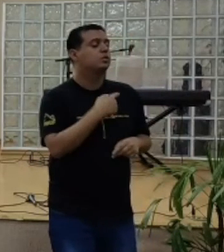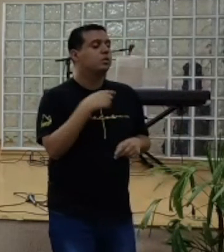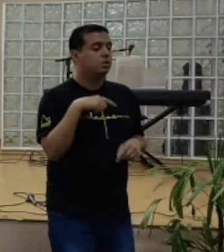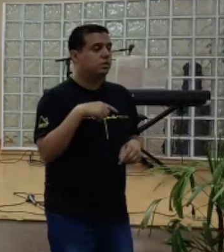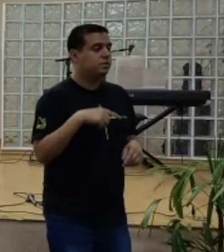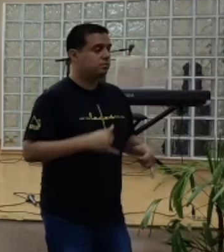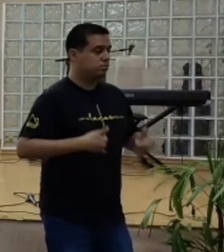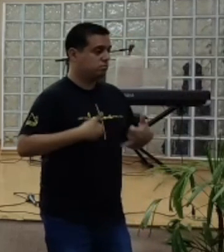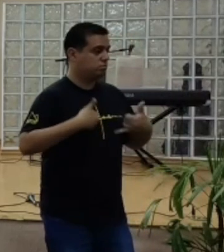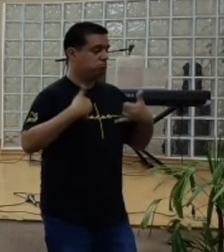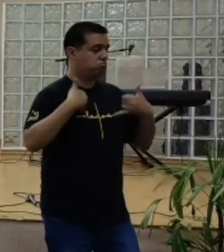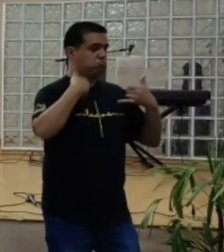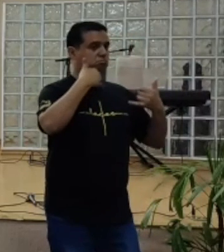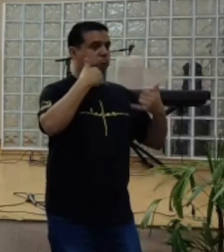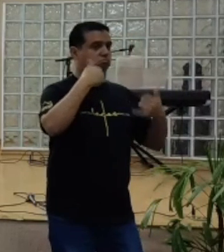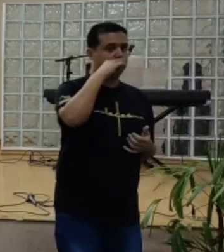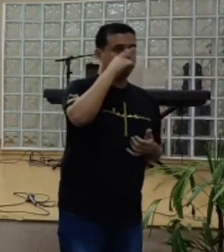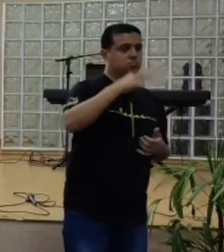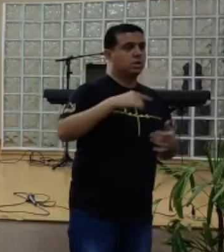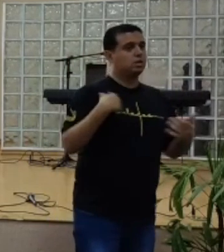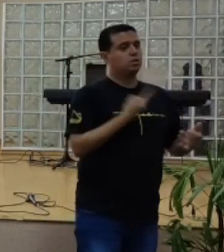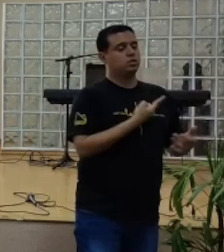nos tornamos competitivos.